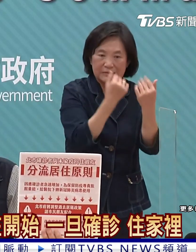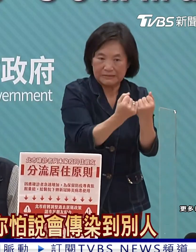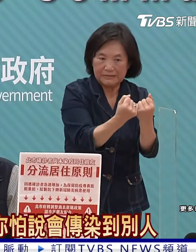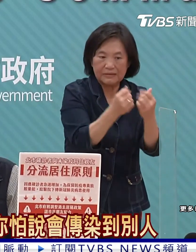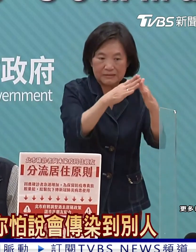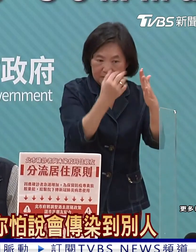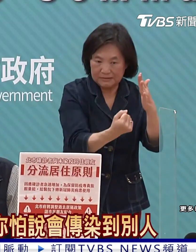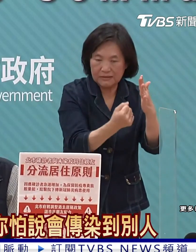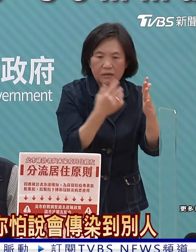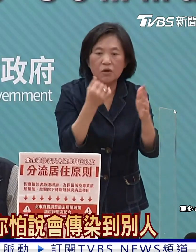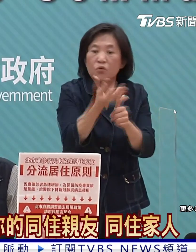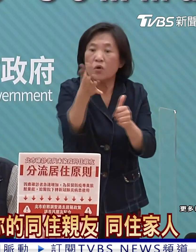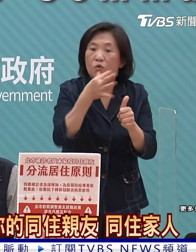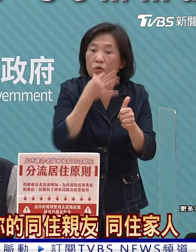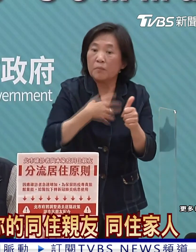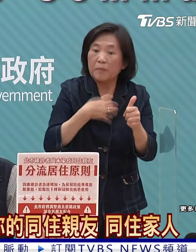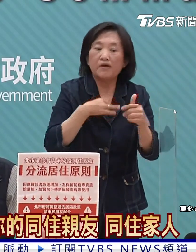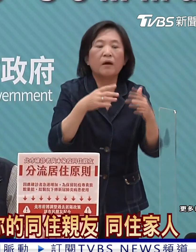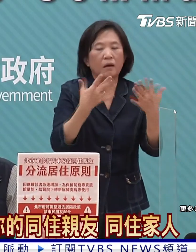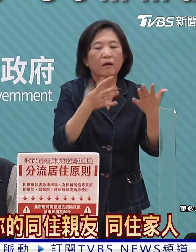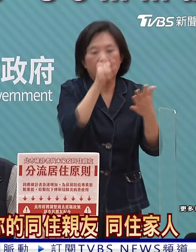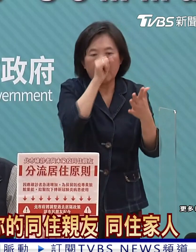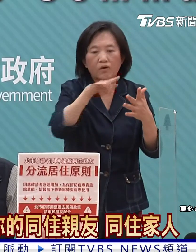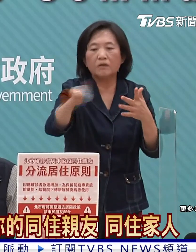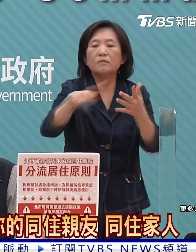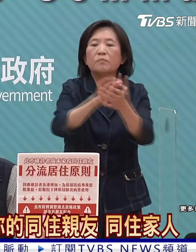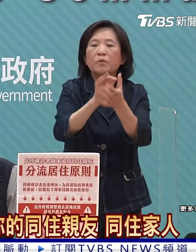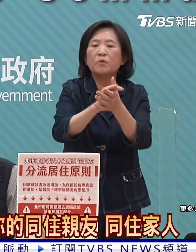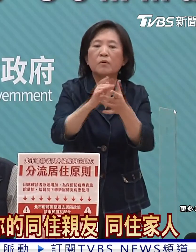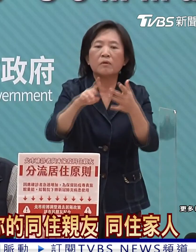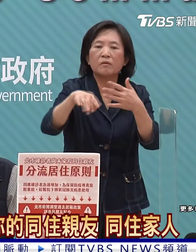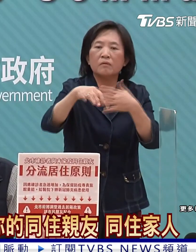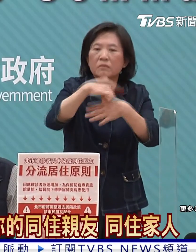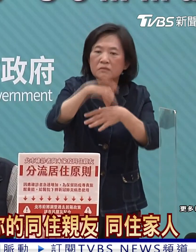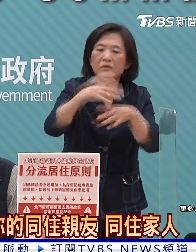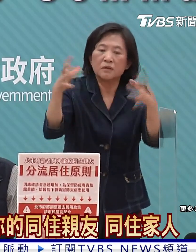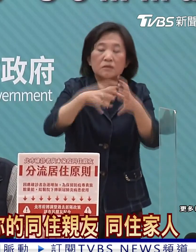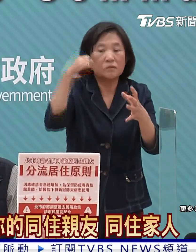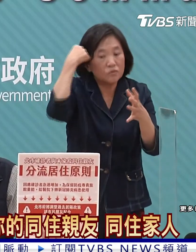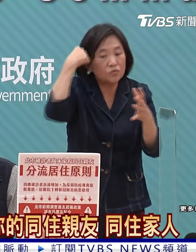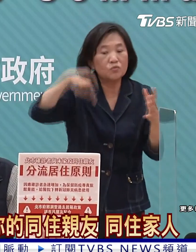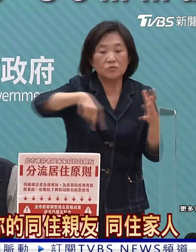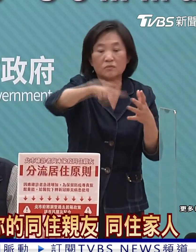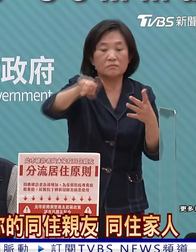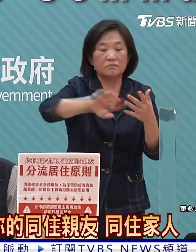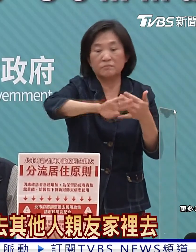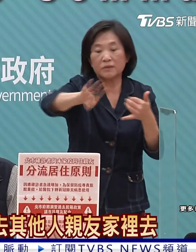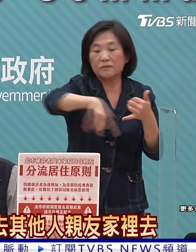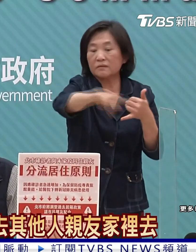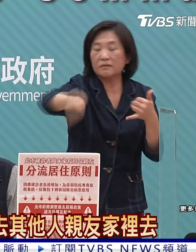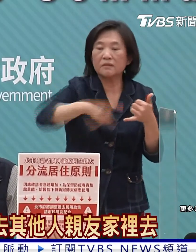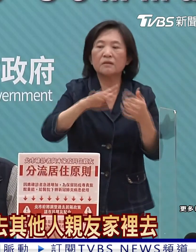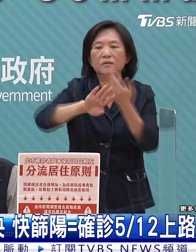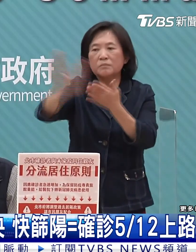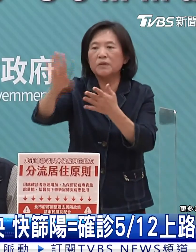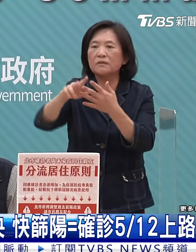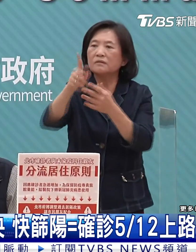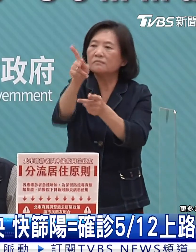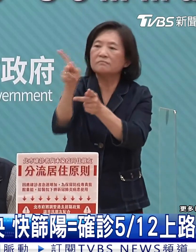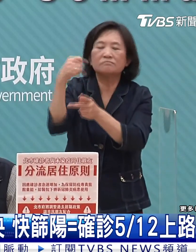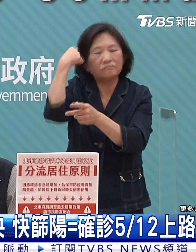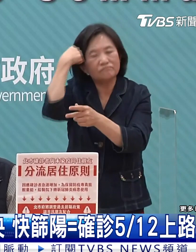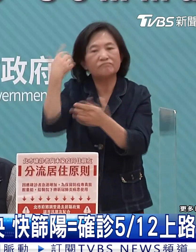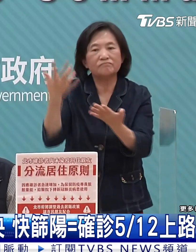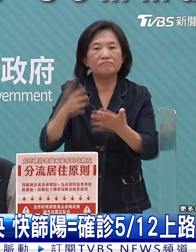说会传染到别人，那你的同住亲友去，从同住家人啊去其他亲友家里去。 要医